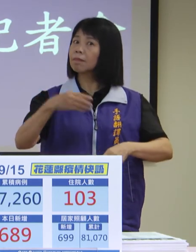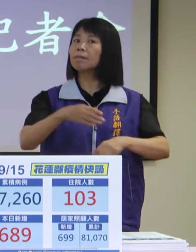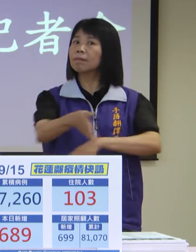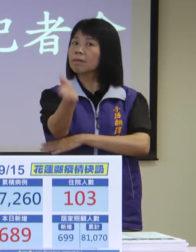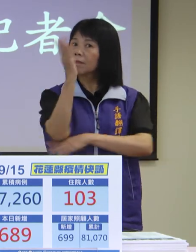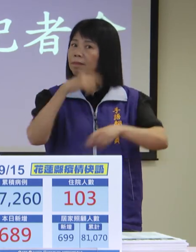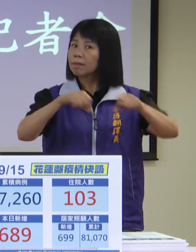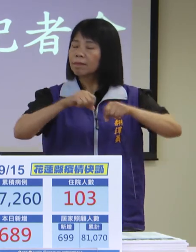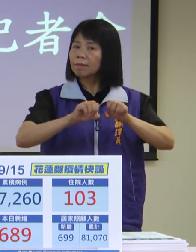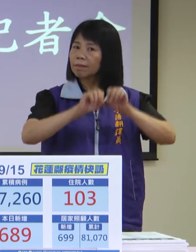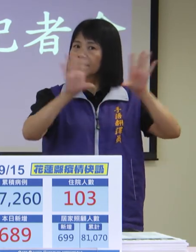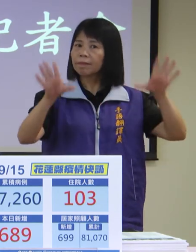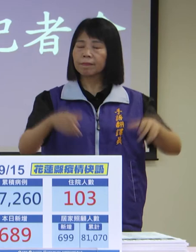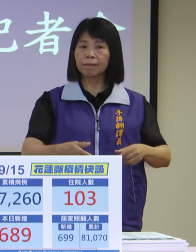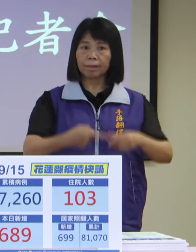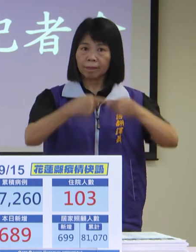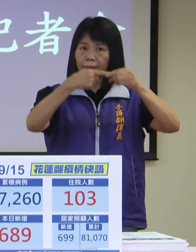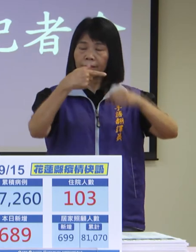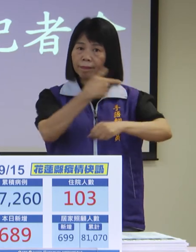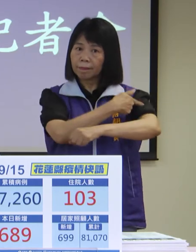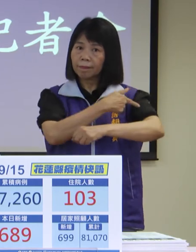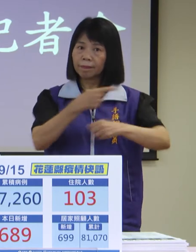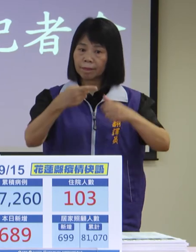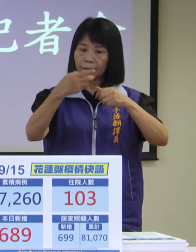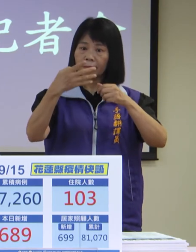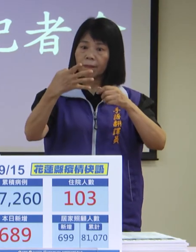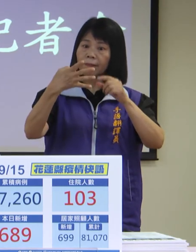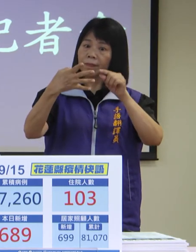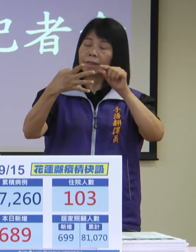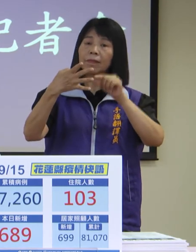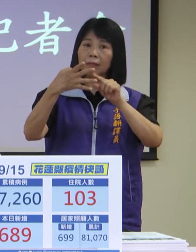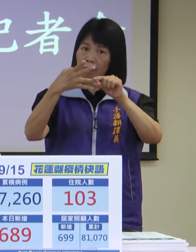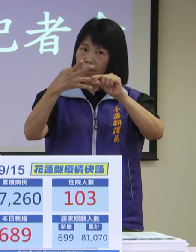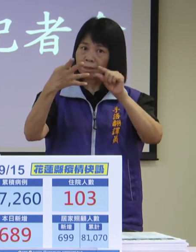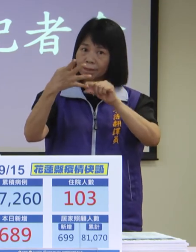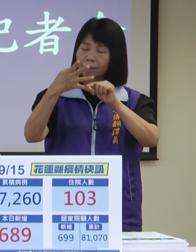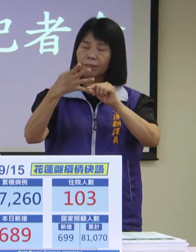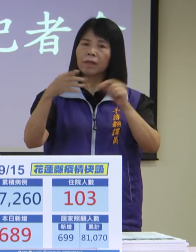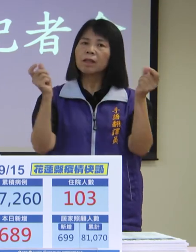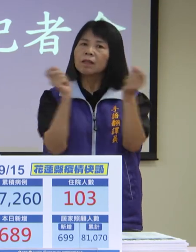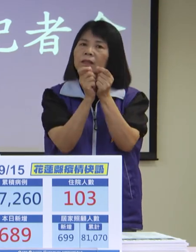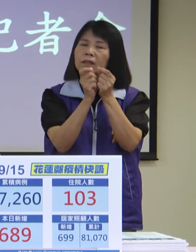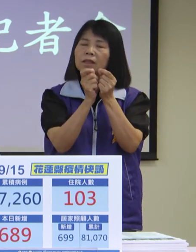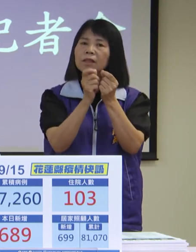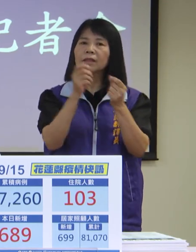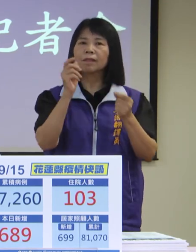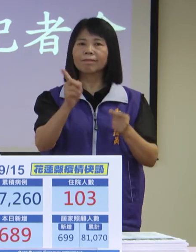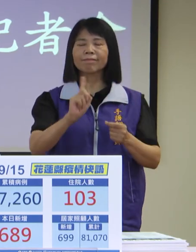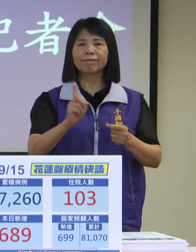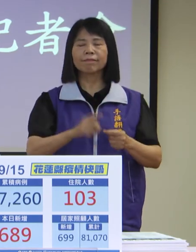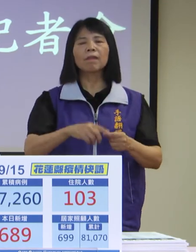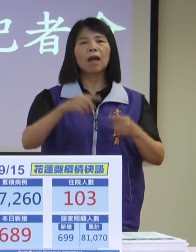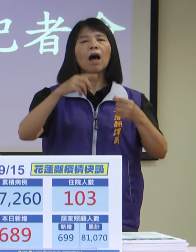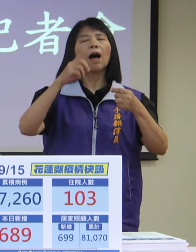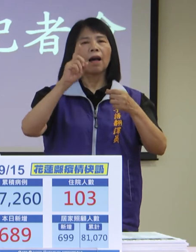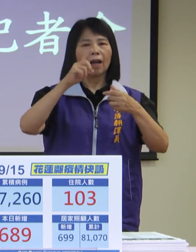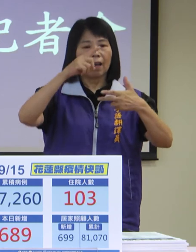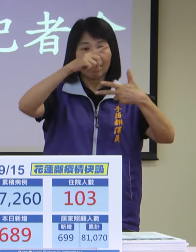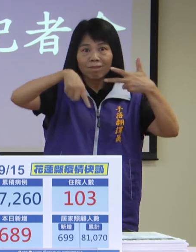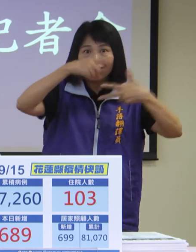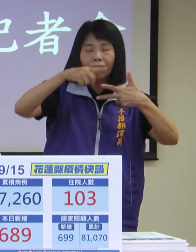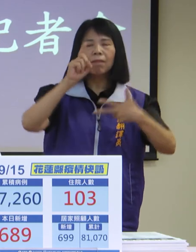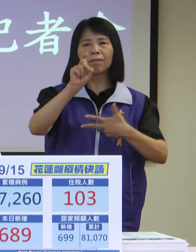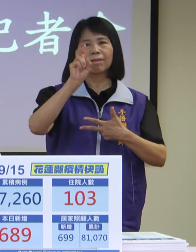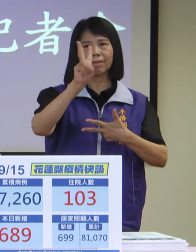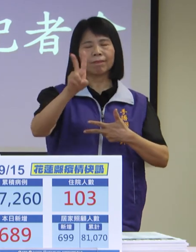始那我们以第1剂的这个追加剂之间的距离呢时间呢就缩短成为就是12周，也叫将近